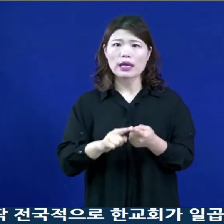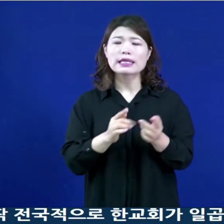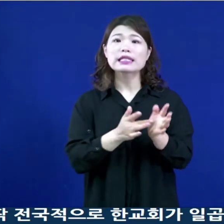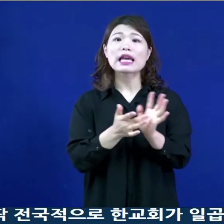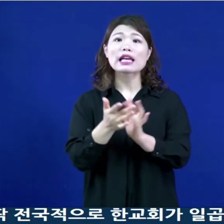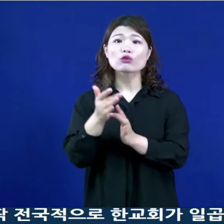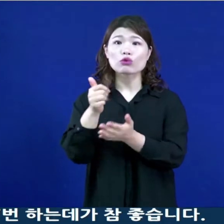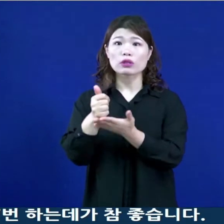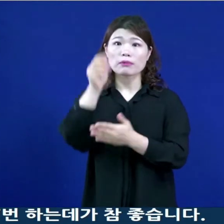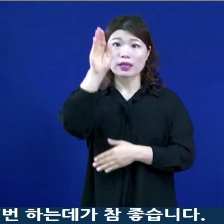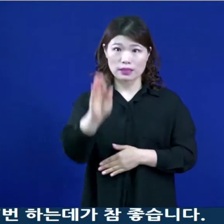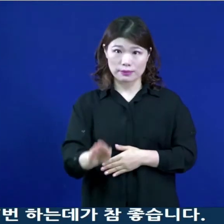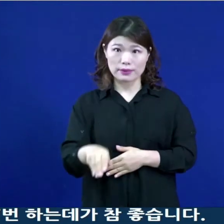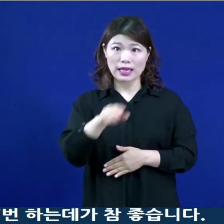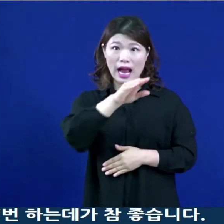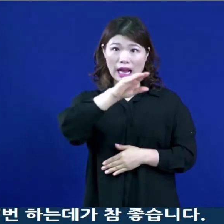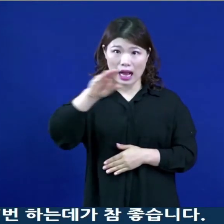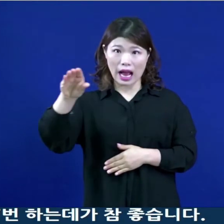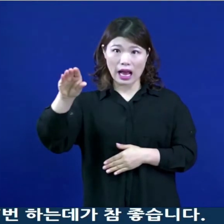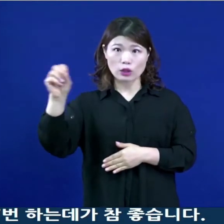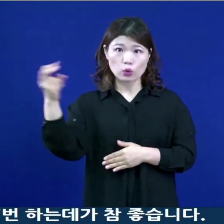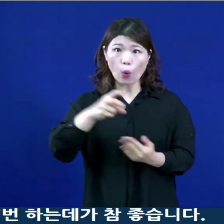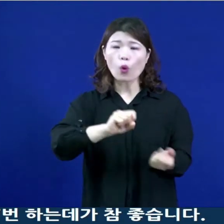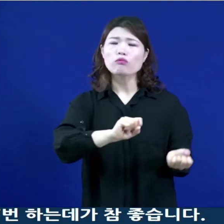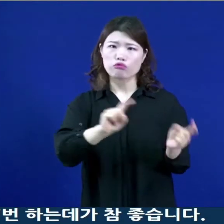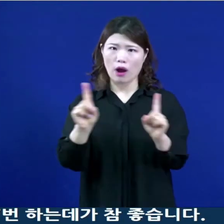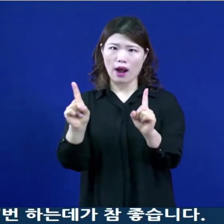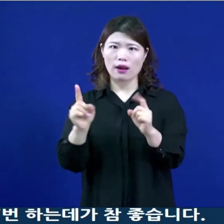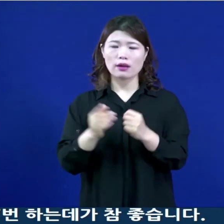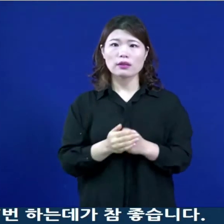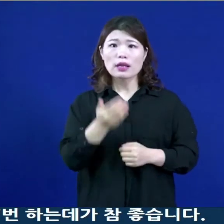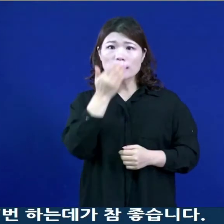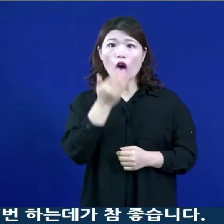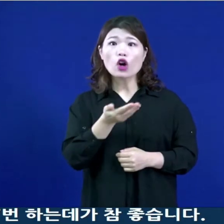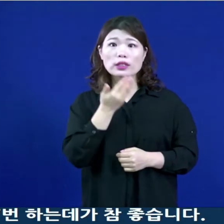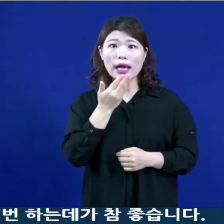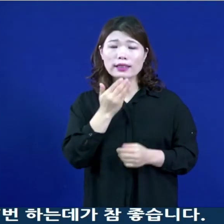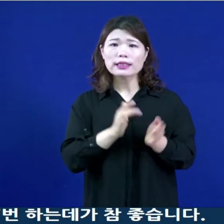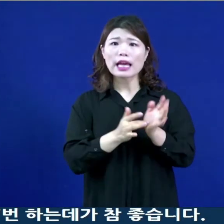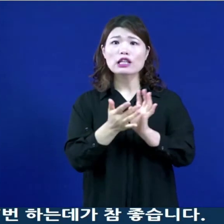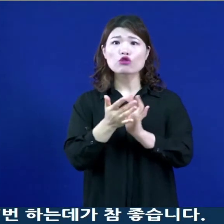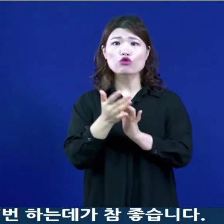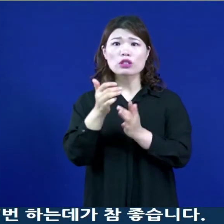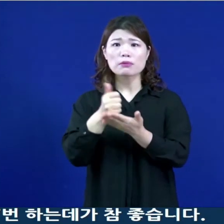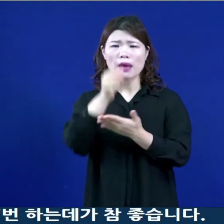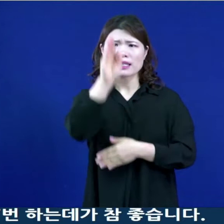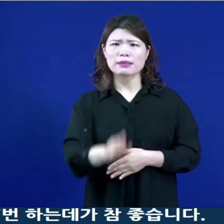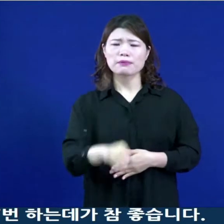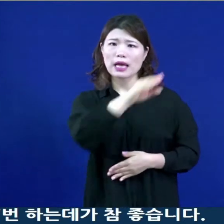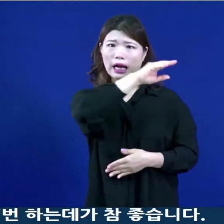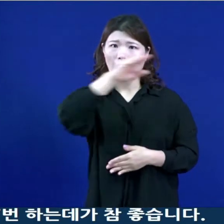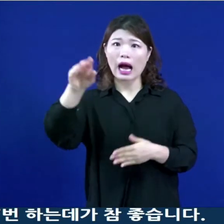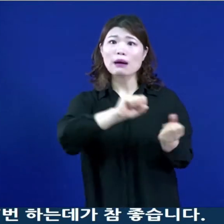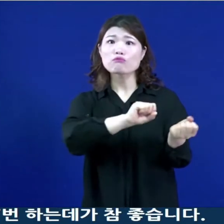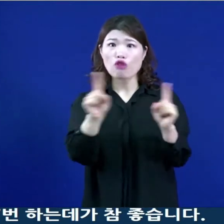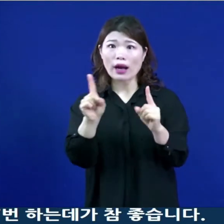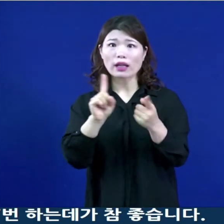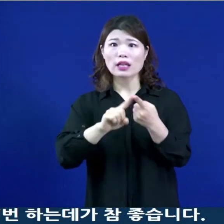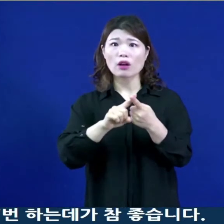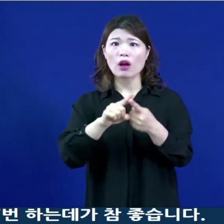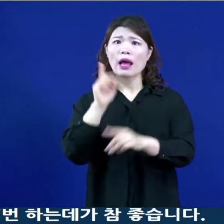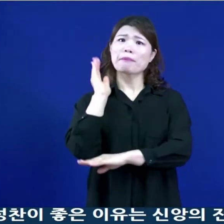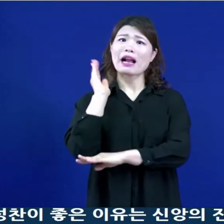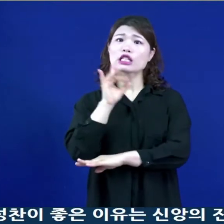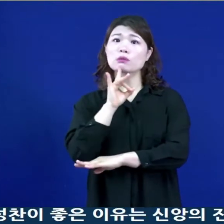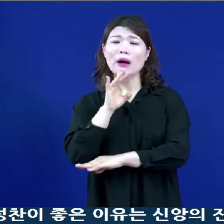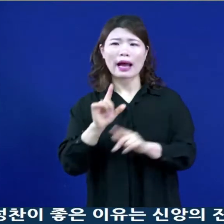예수님의 십자가와 부활이죠. 성찬은 예수님의 십자가와 부활에 대해서 말씀으로만 듣는 것이